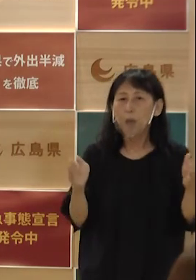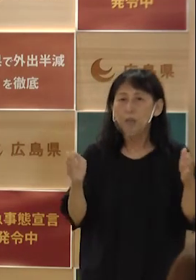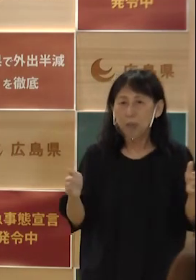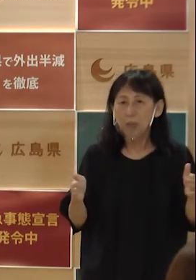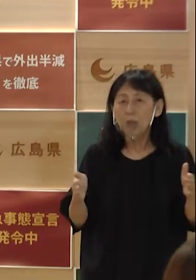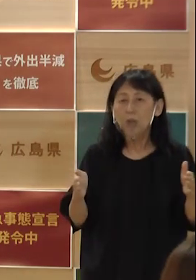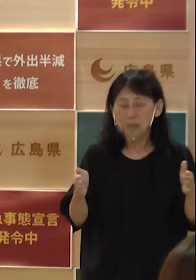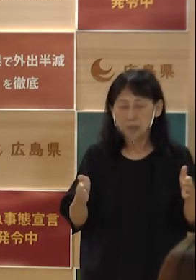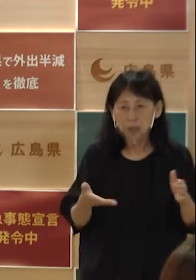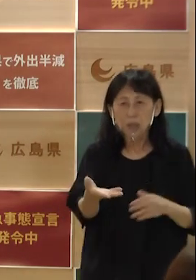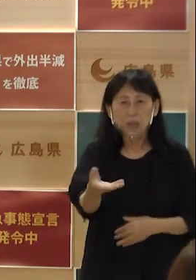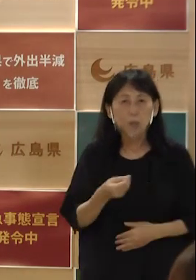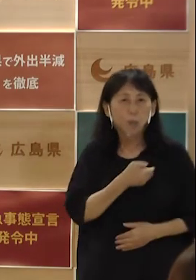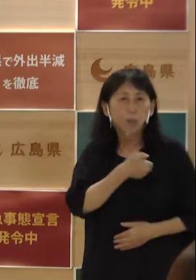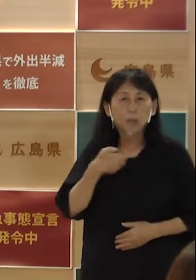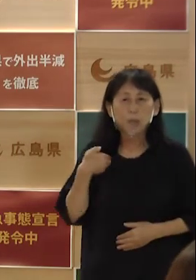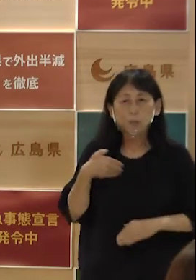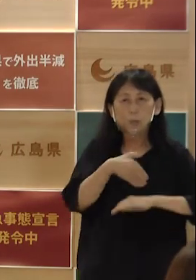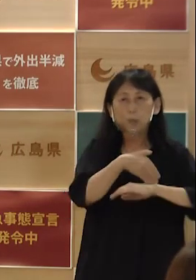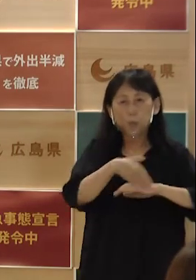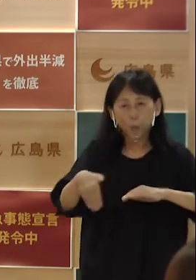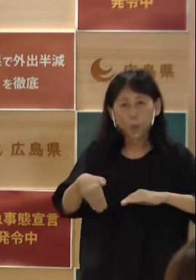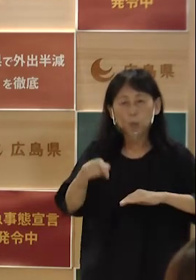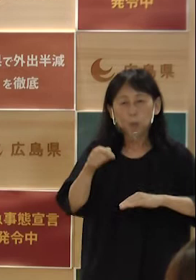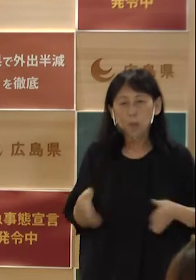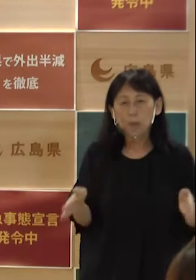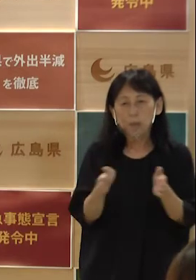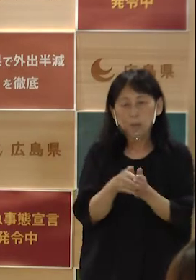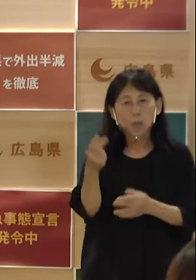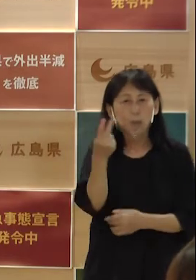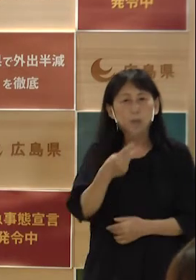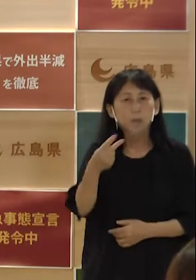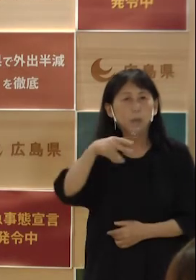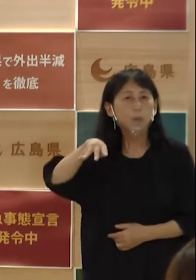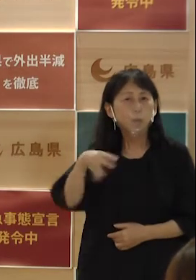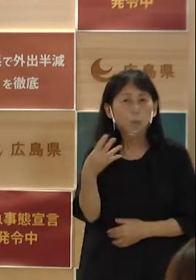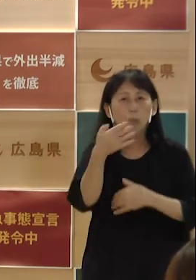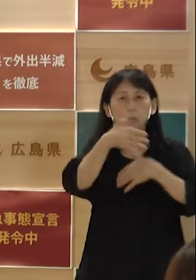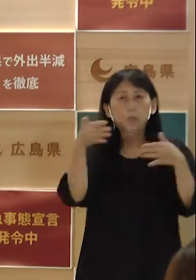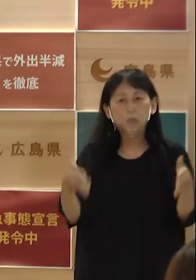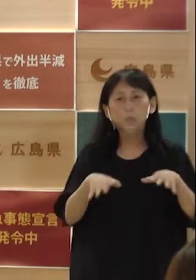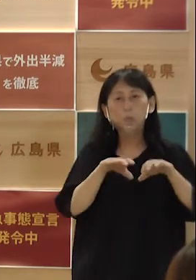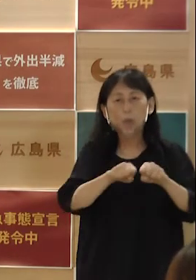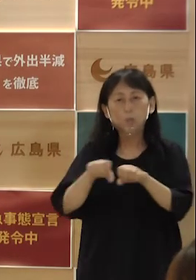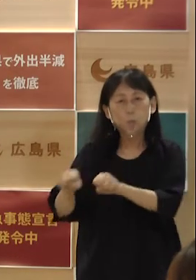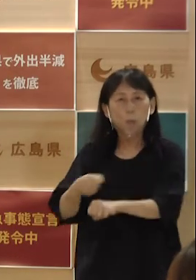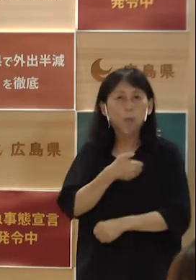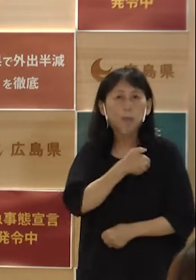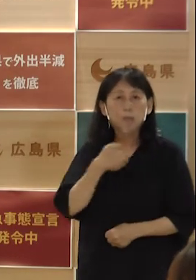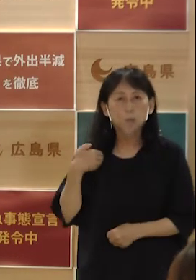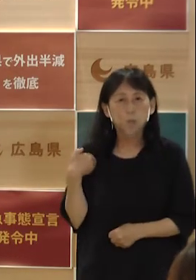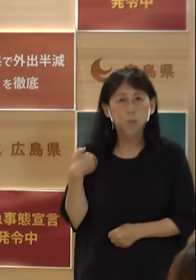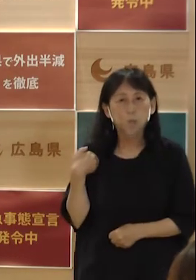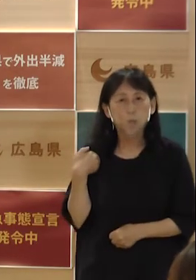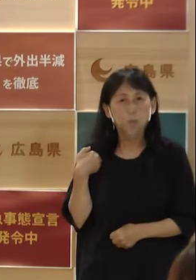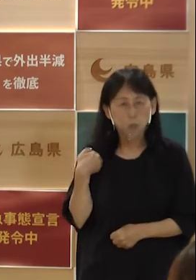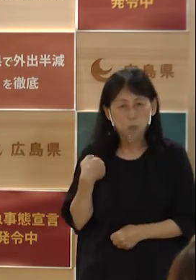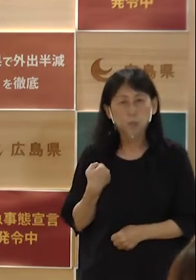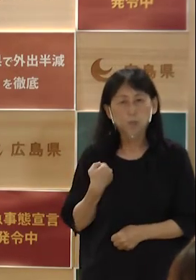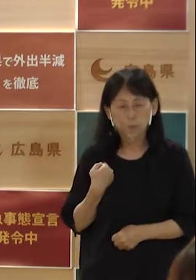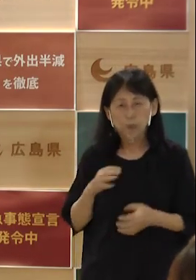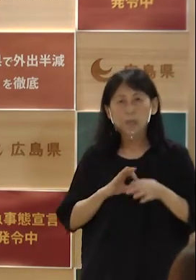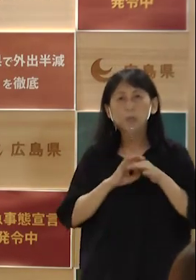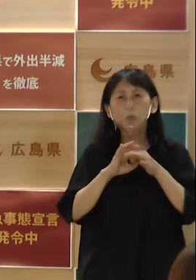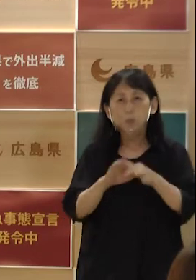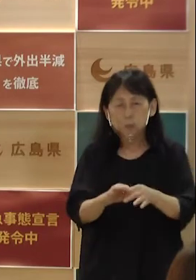ように調整を行っているところでありまして、まあ、これで2400室の確保となります。で引き続き3年室の目標